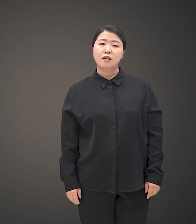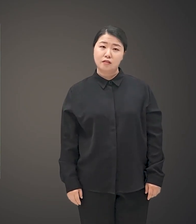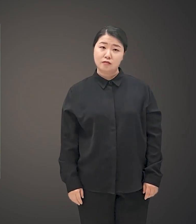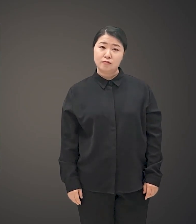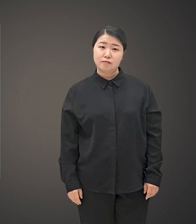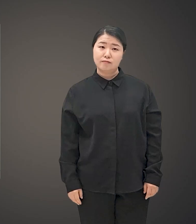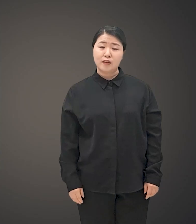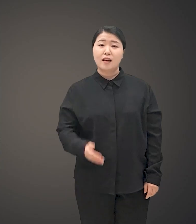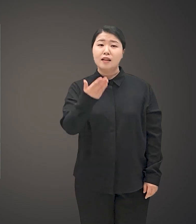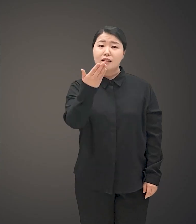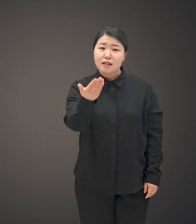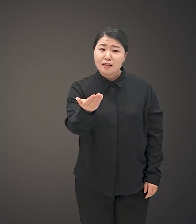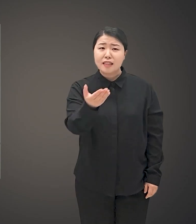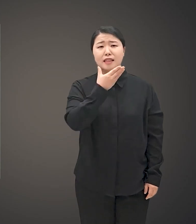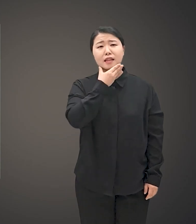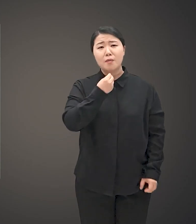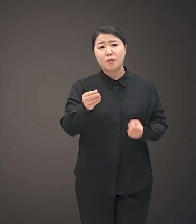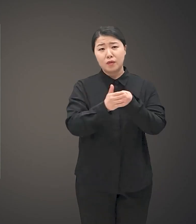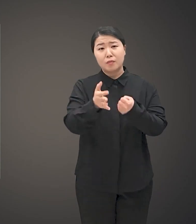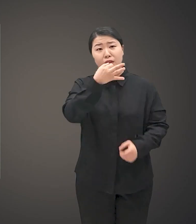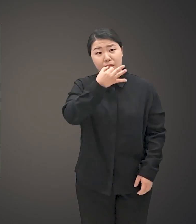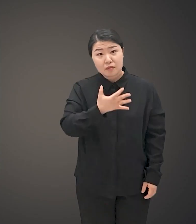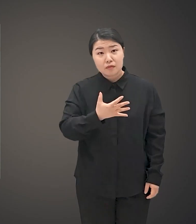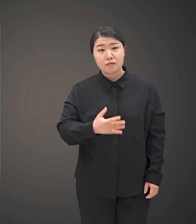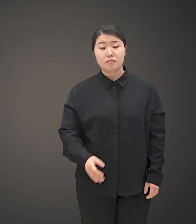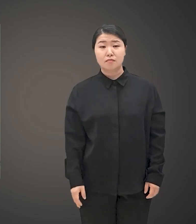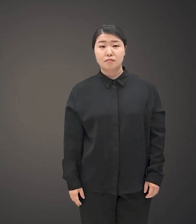어쩐담 행복이 당신을 힘들게 하는 거야?